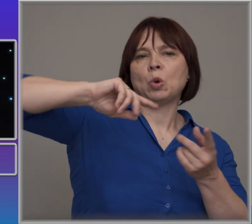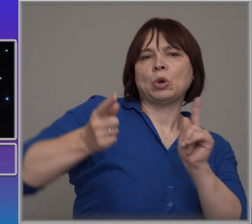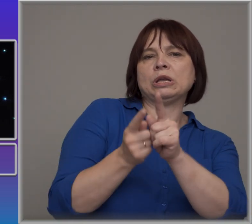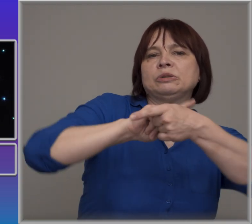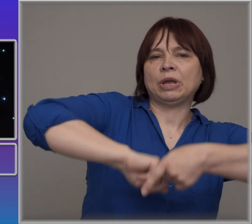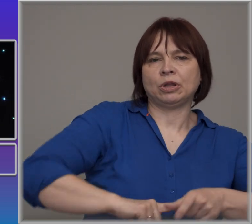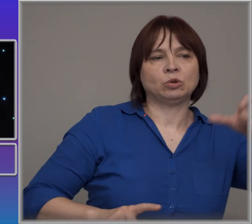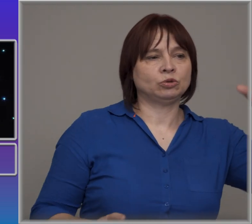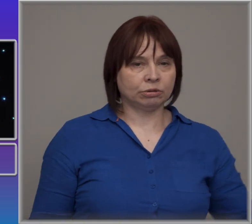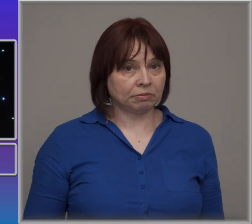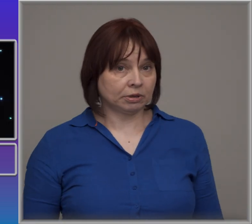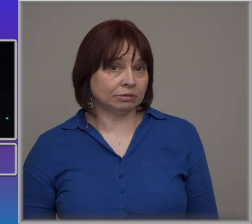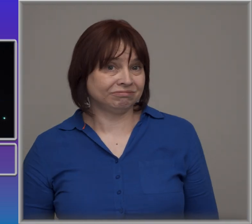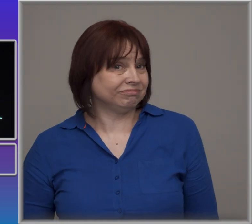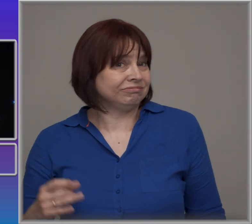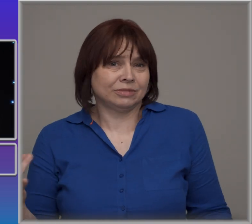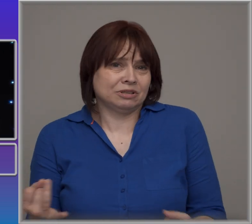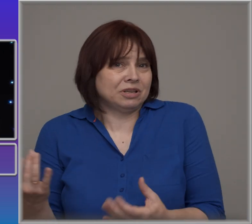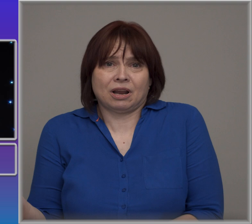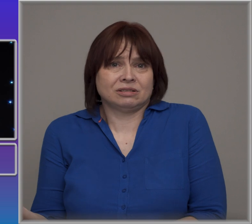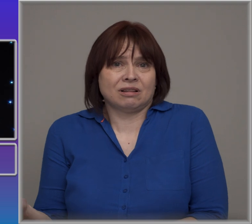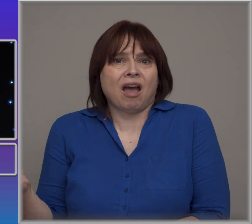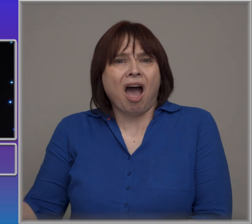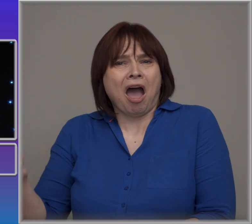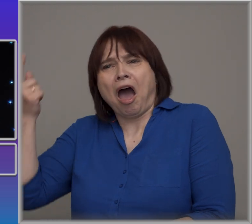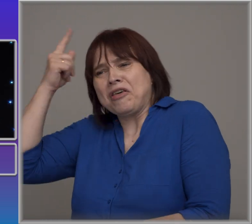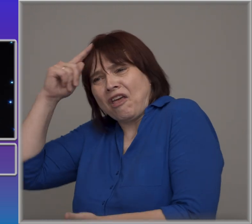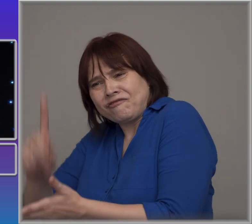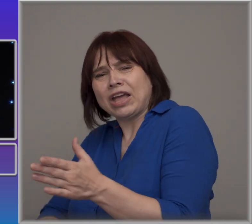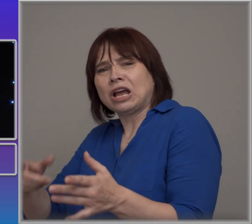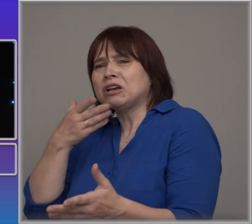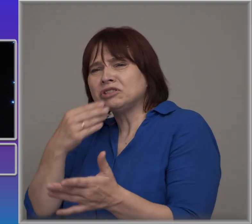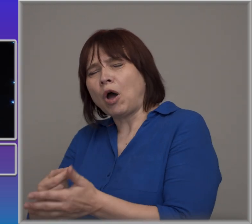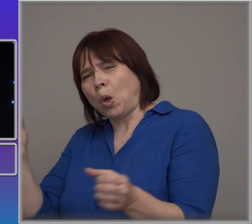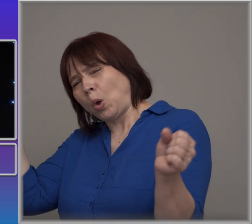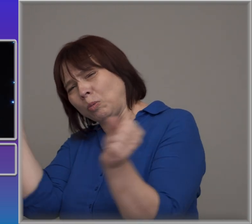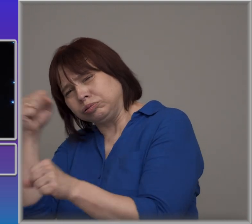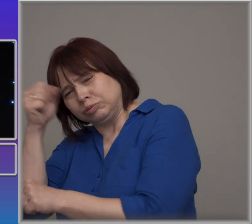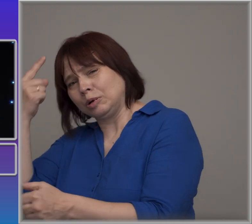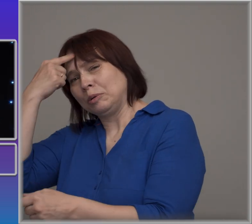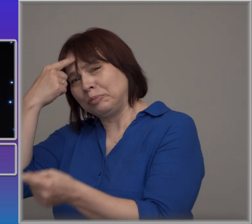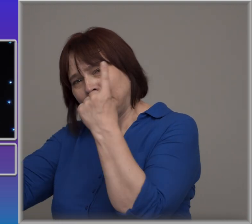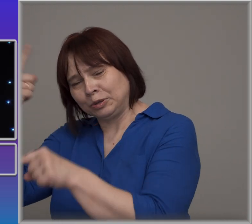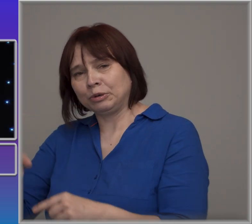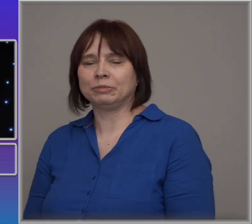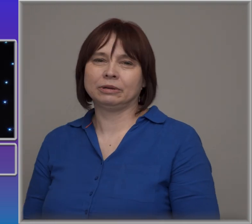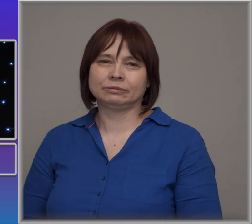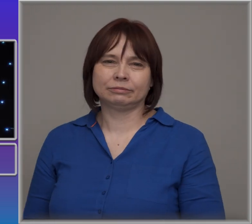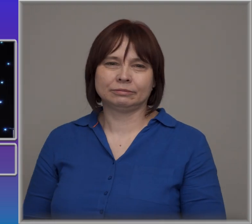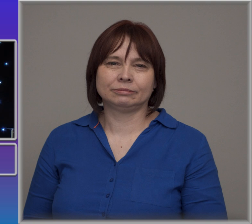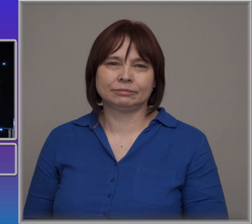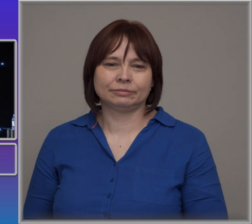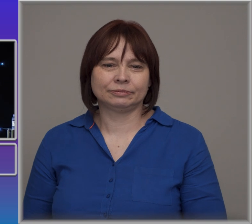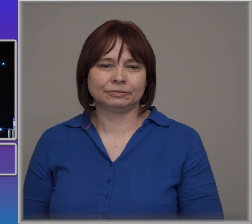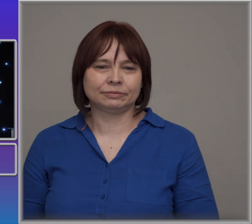способность трудиться, создавать что-то новое, распространять что-то. Это все категории образа Божьего. Скажи